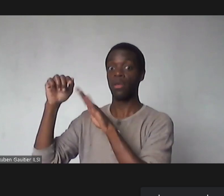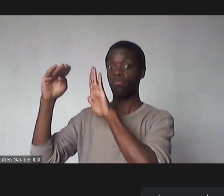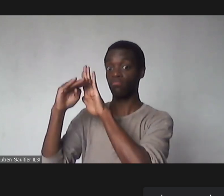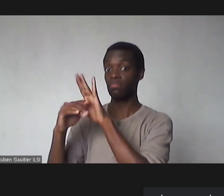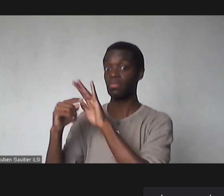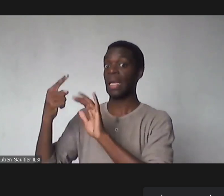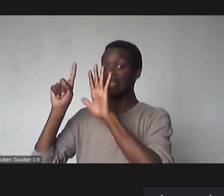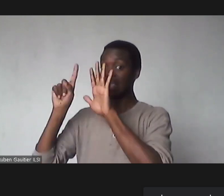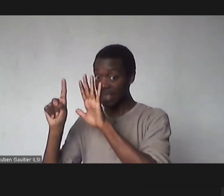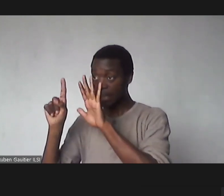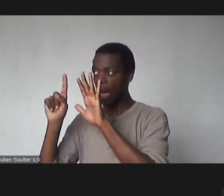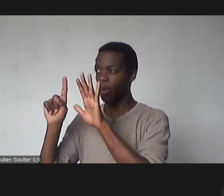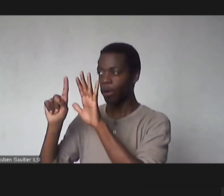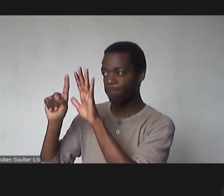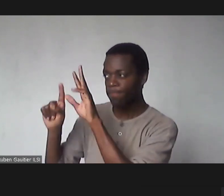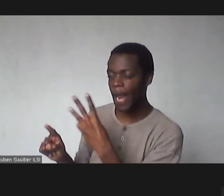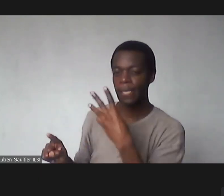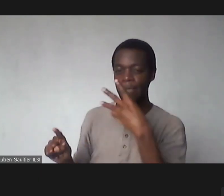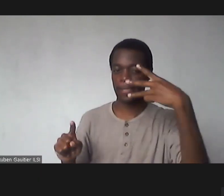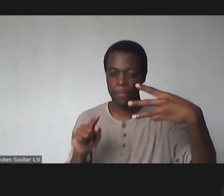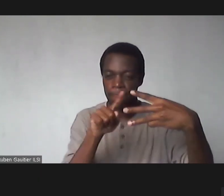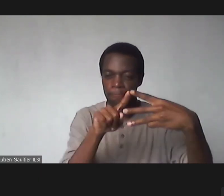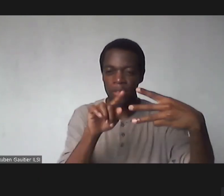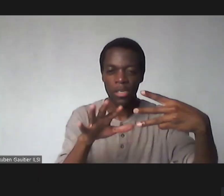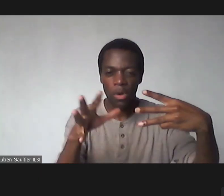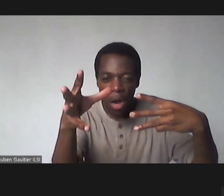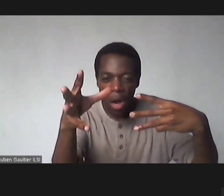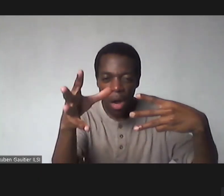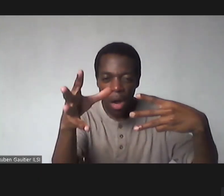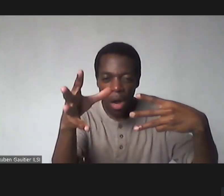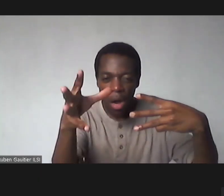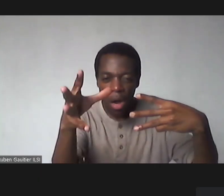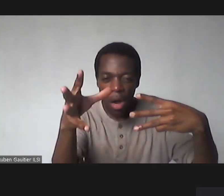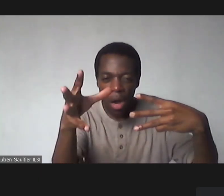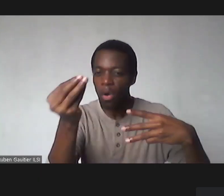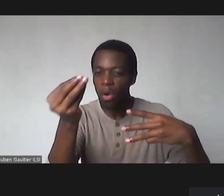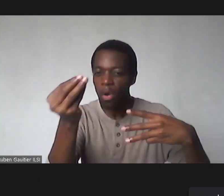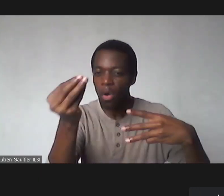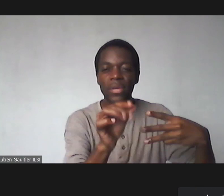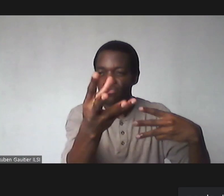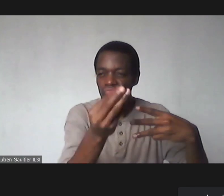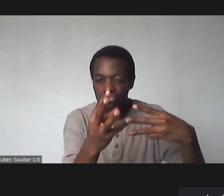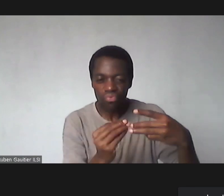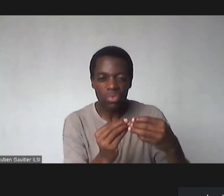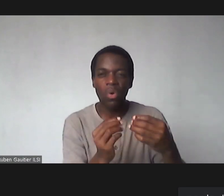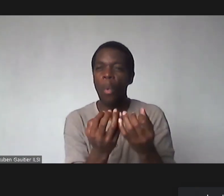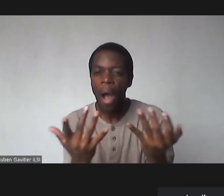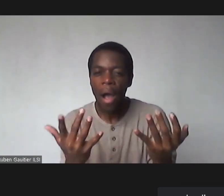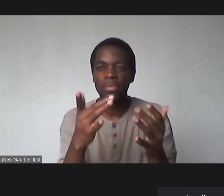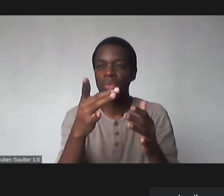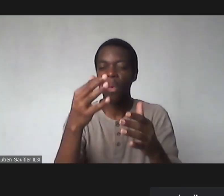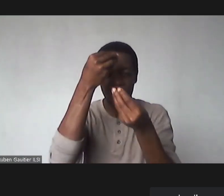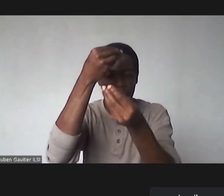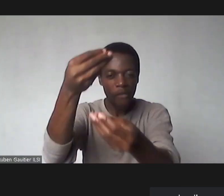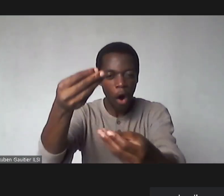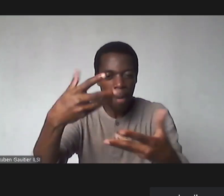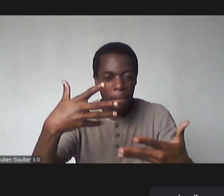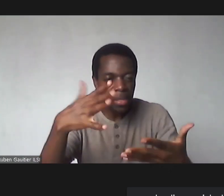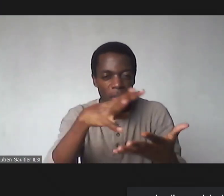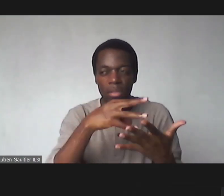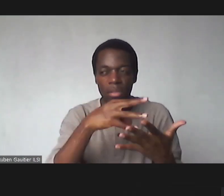Ocean Group, la discapacidad es una cuestión de continuo. Así que es importante tener